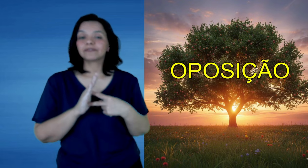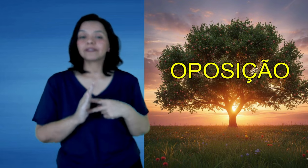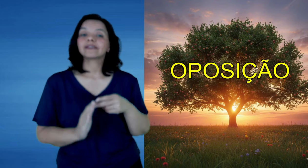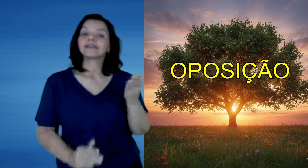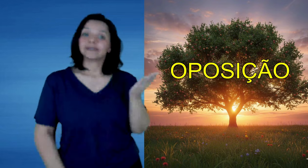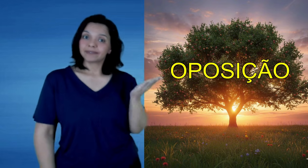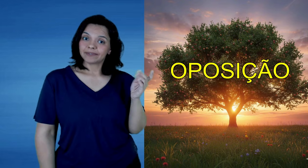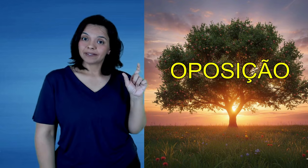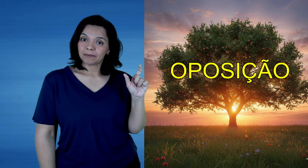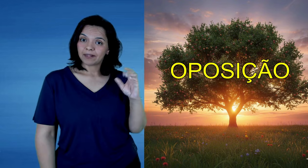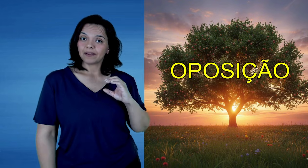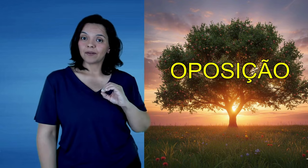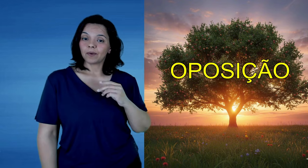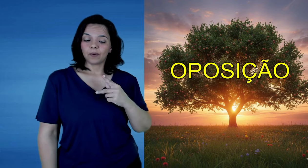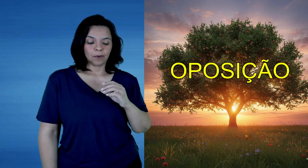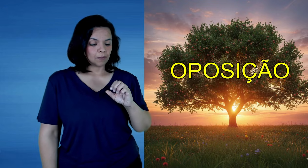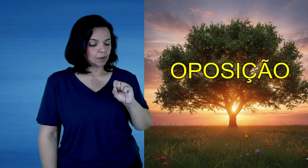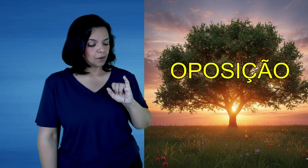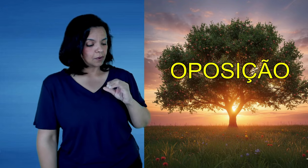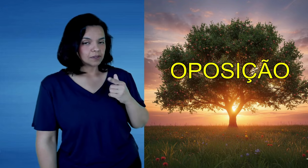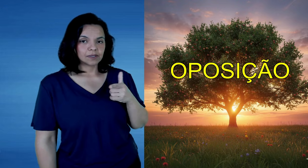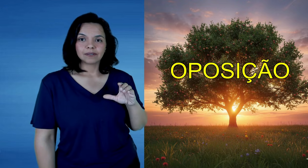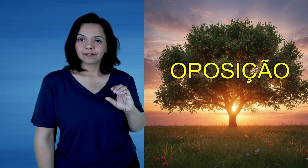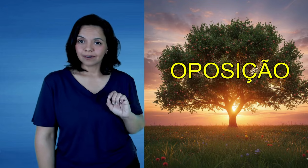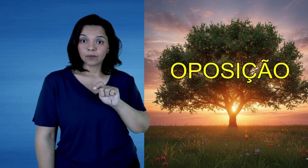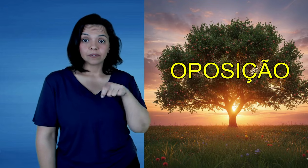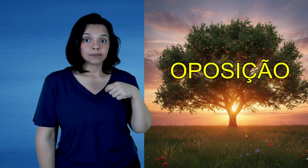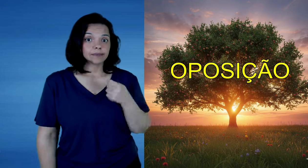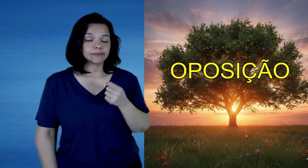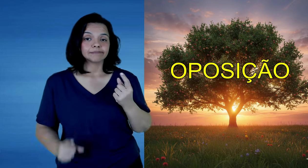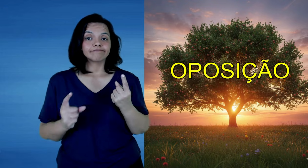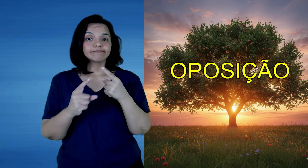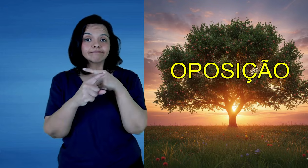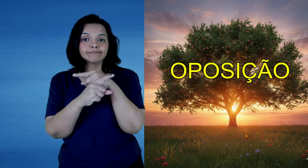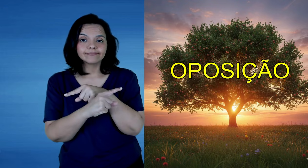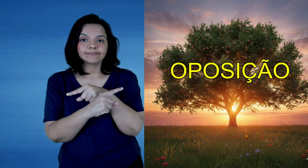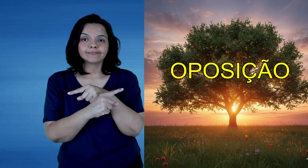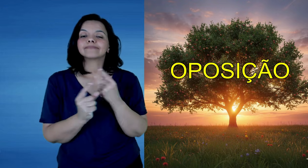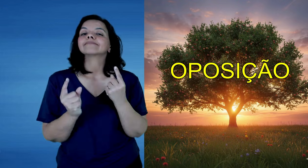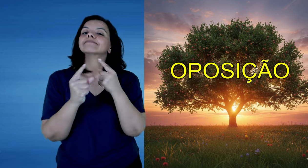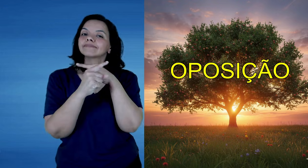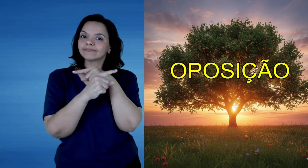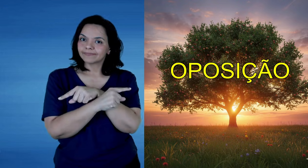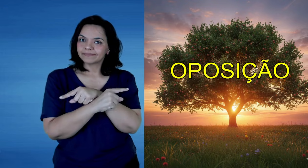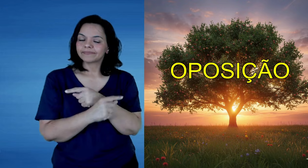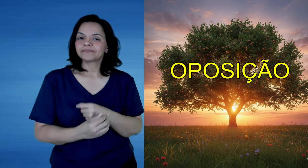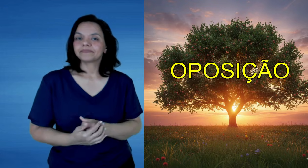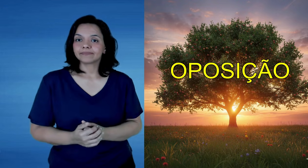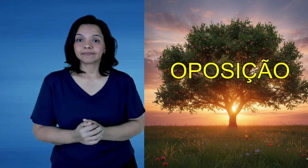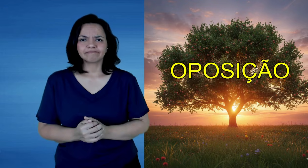Essa árvore, ela pode significar a oposição. Esse é o sinal.